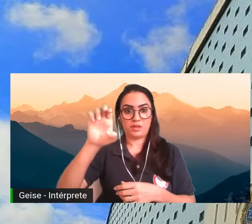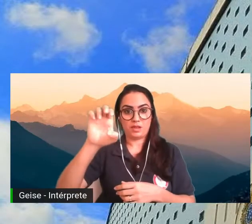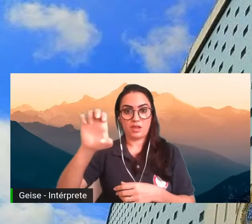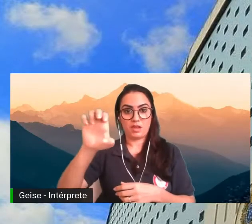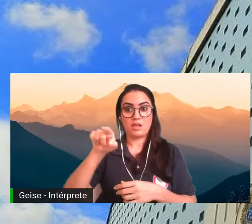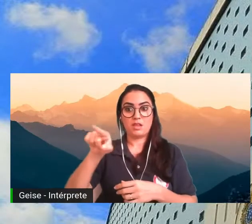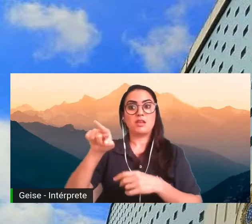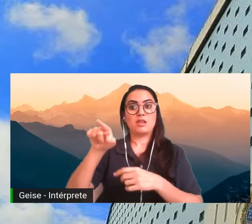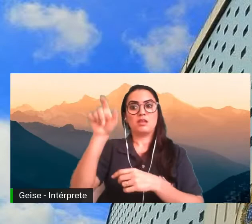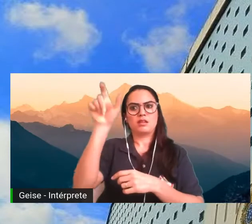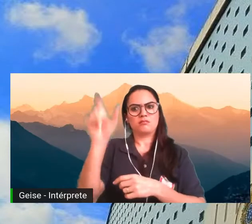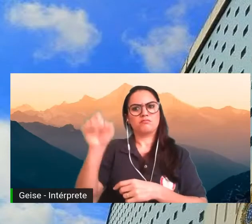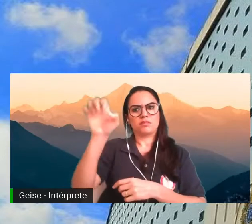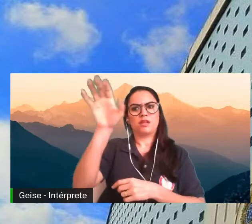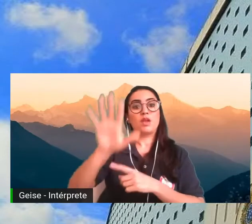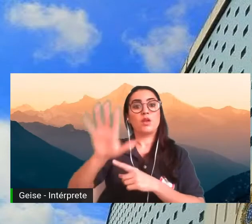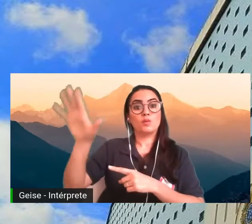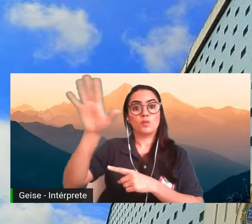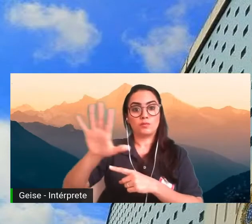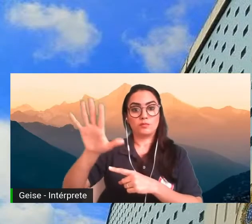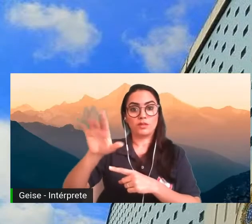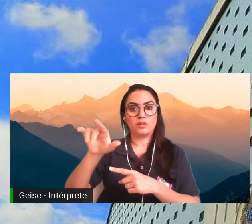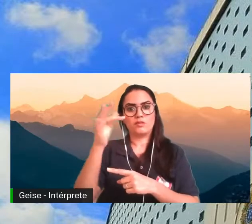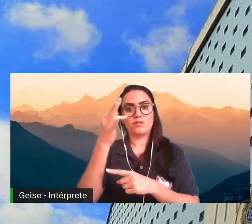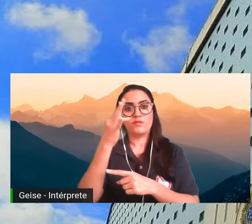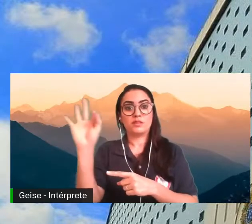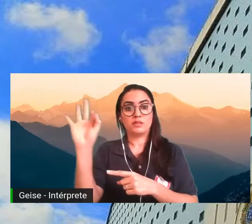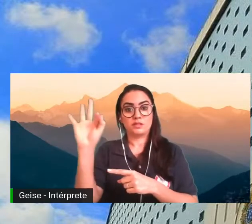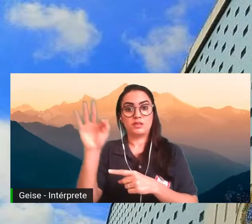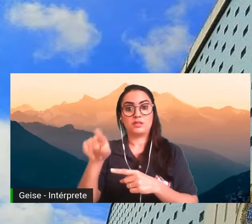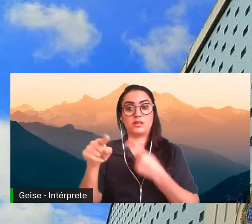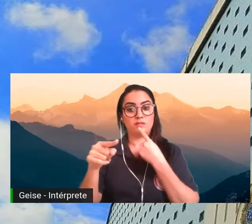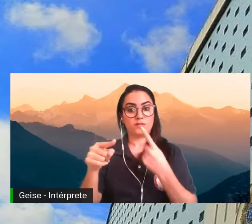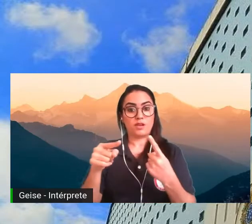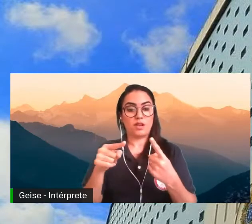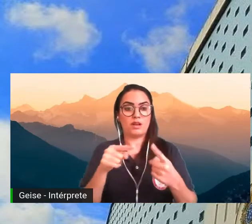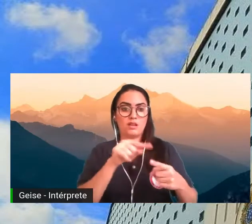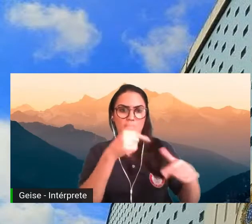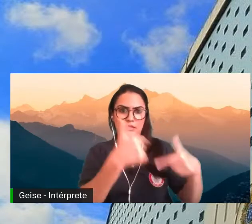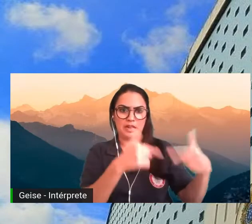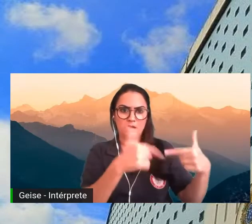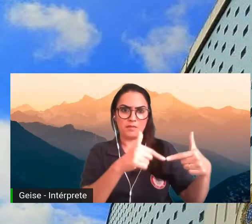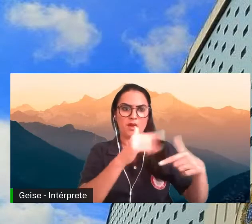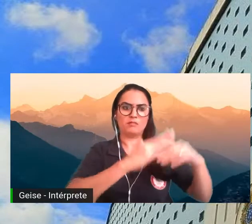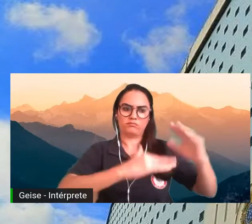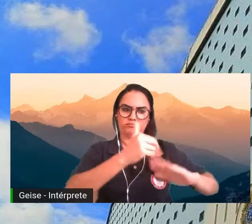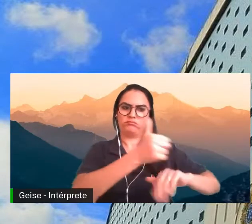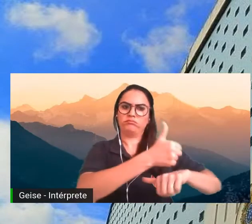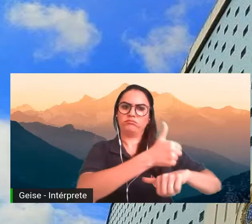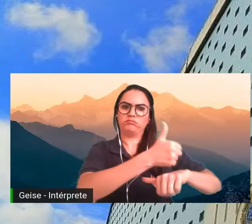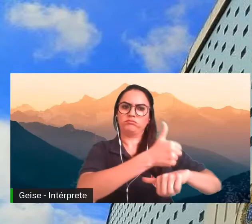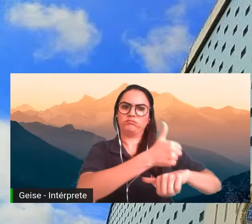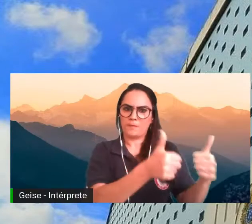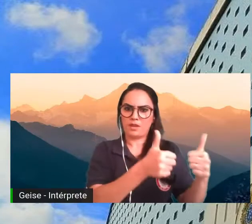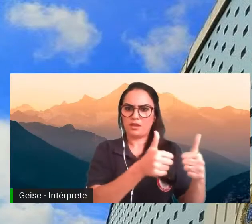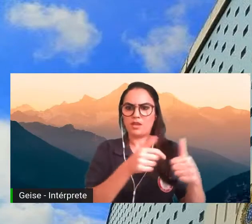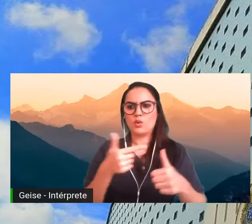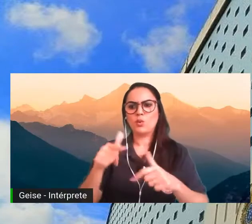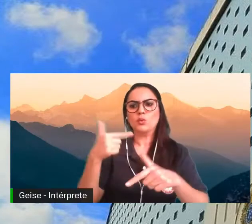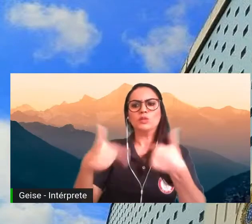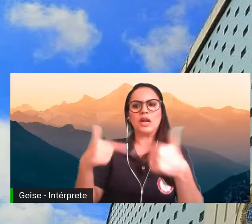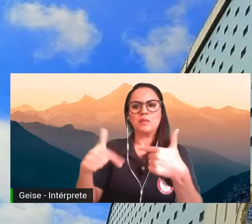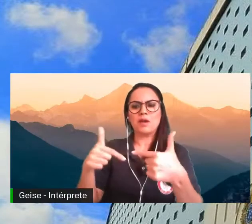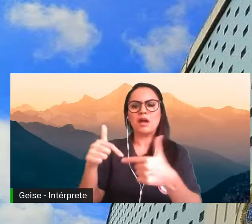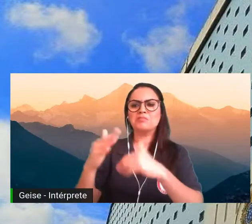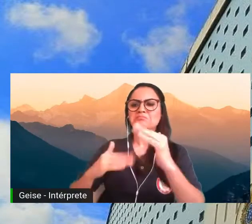importante, francês, que é a distinção que ele faz sobre trabalho qualificado e trabalho não qualificado. Ele alerta que qualificação não